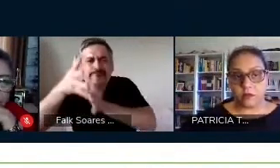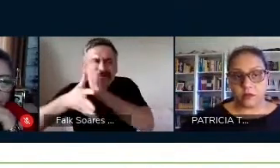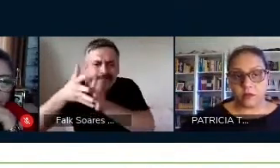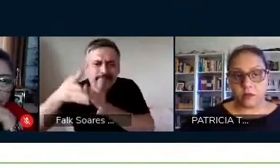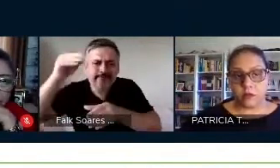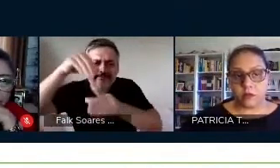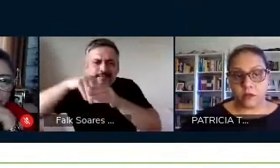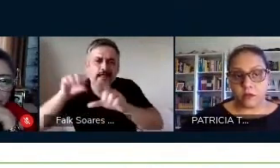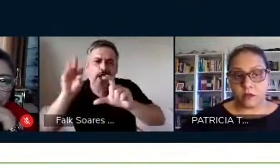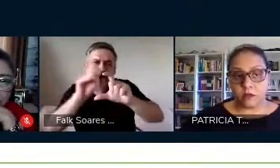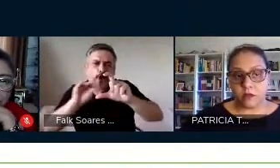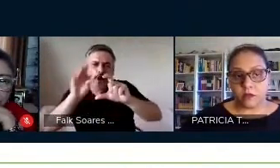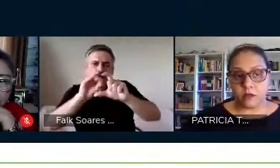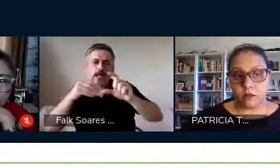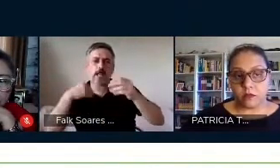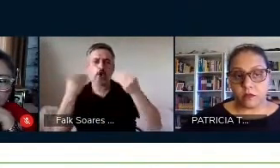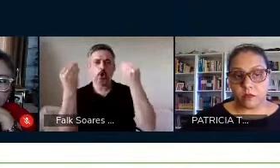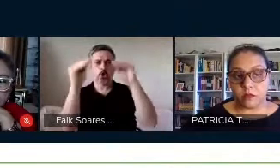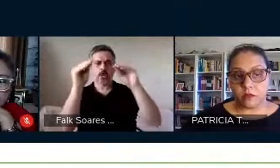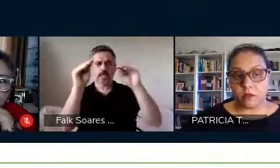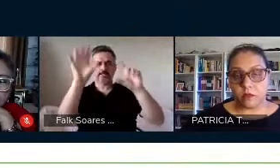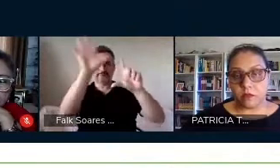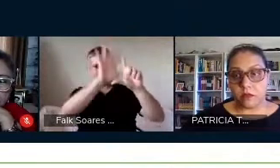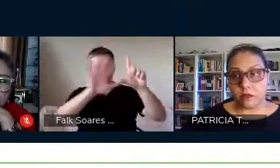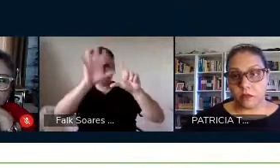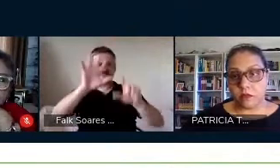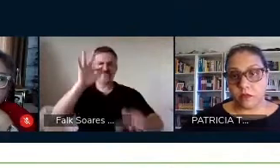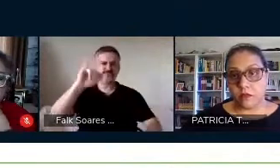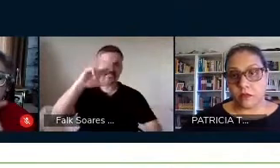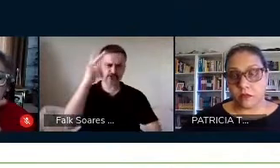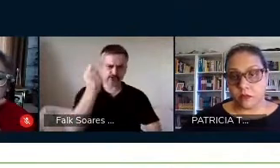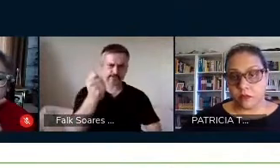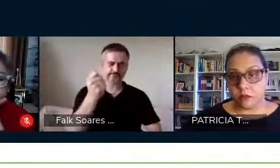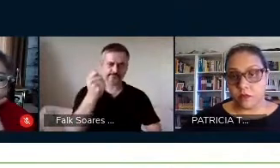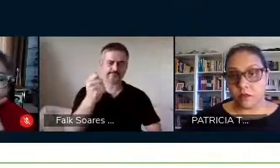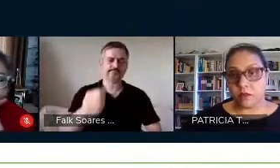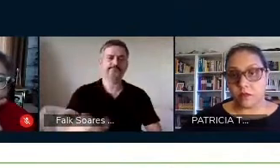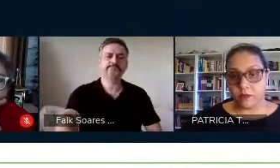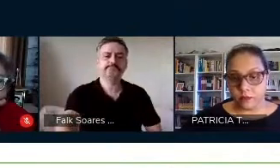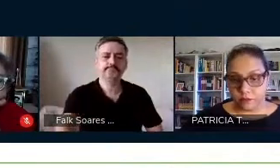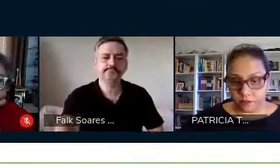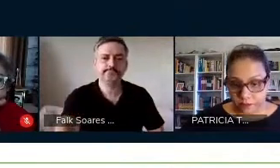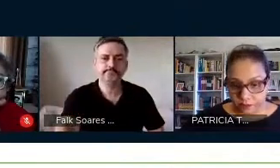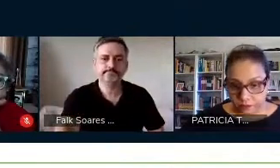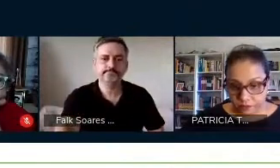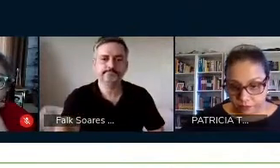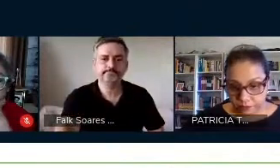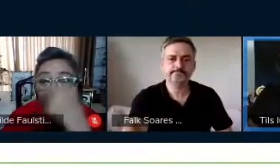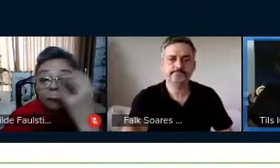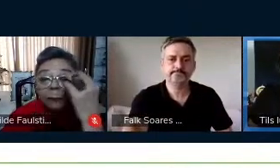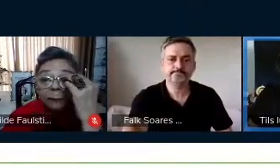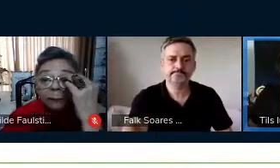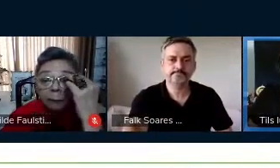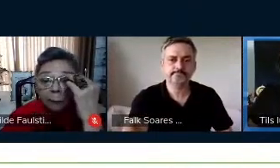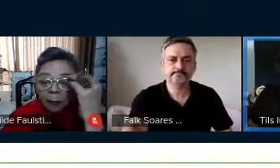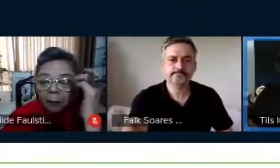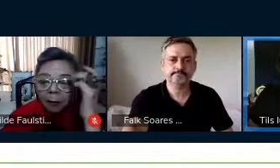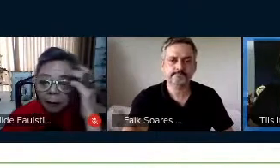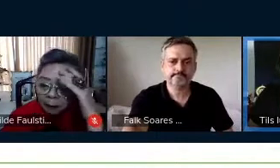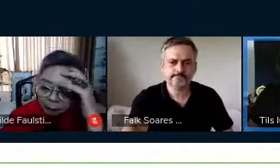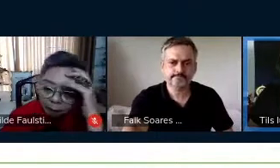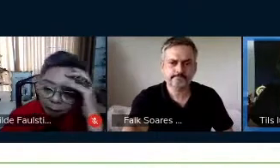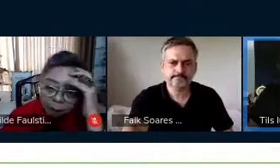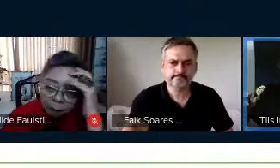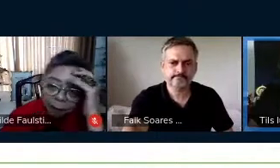é utilizado, a definição em língua portuguesa, nós temos a configuração de mão, a forma que